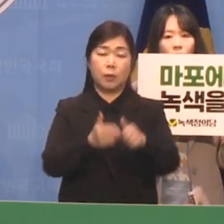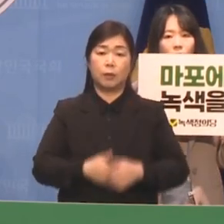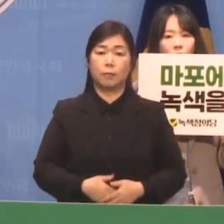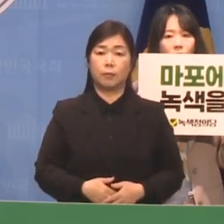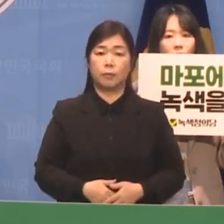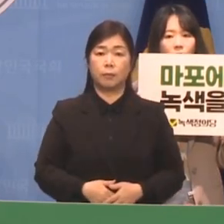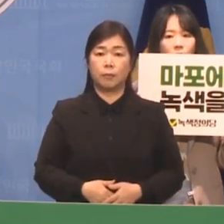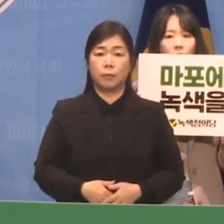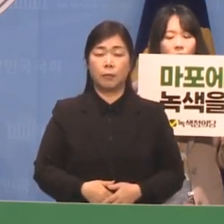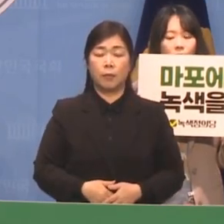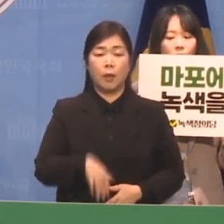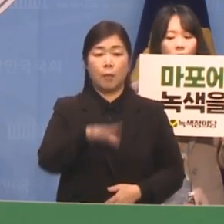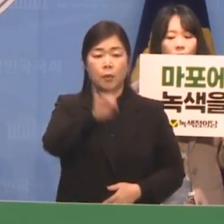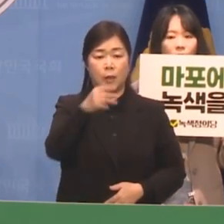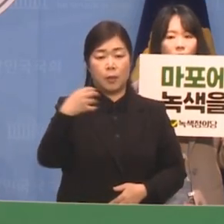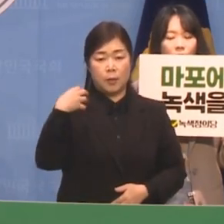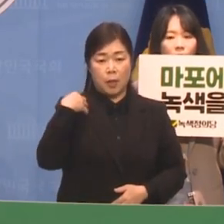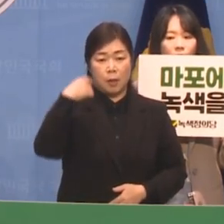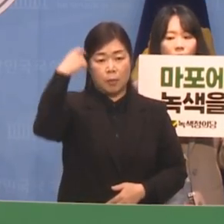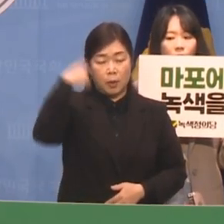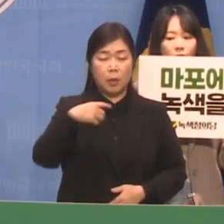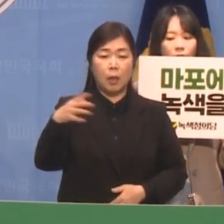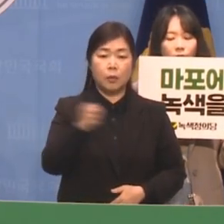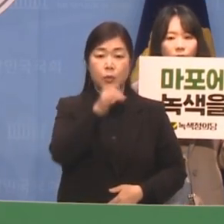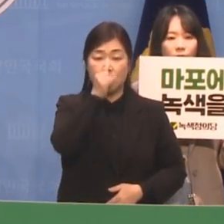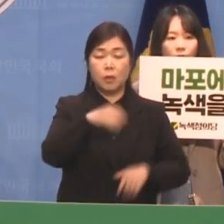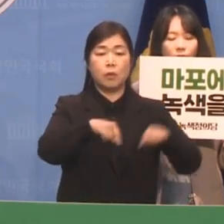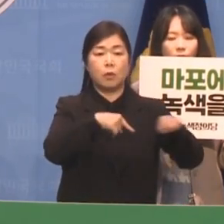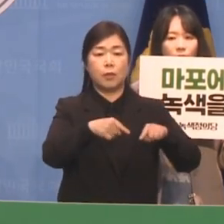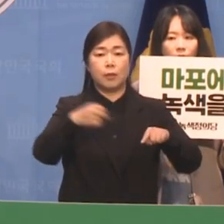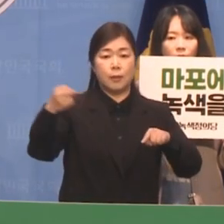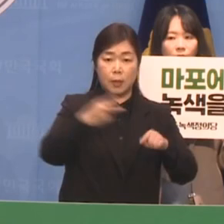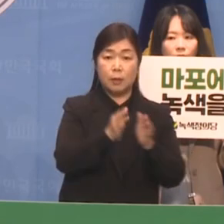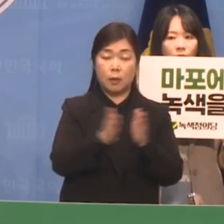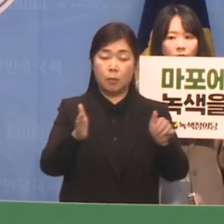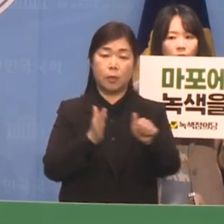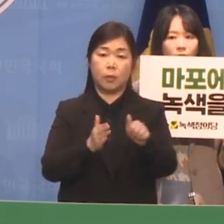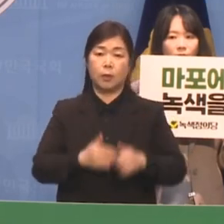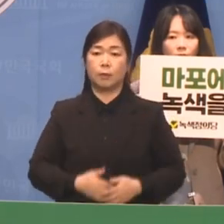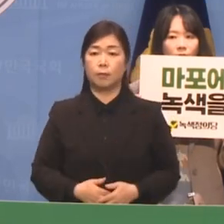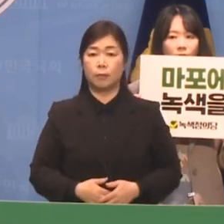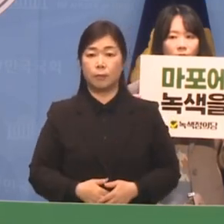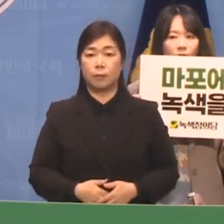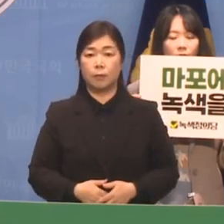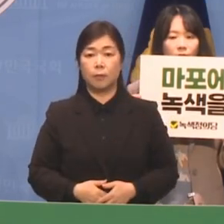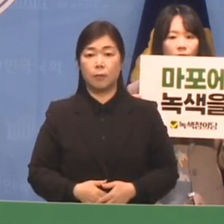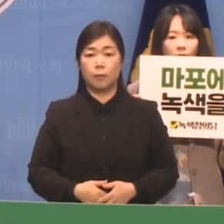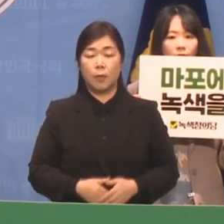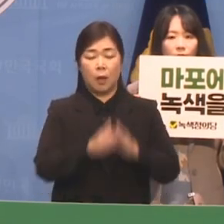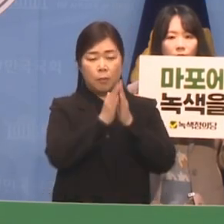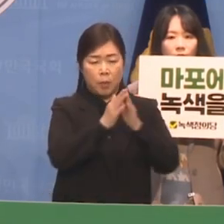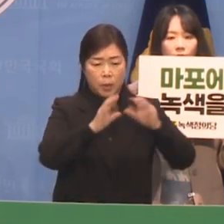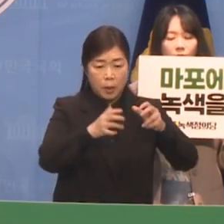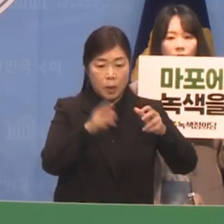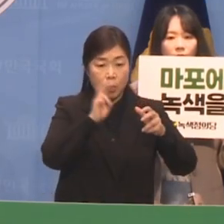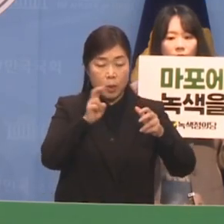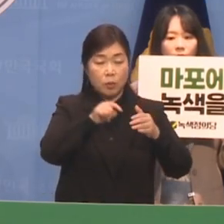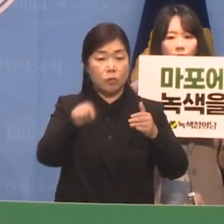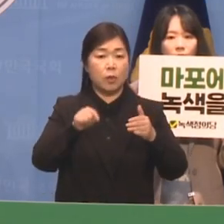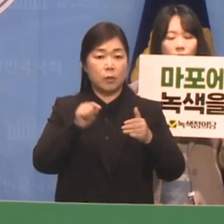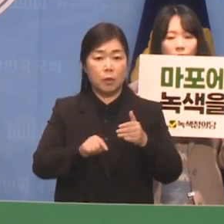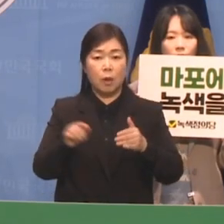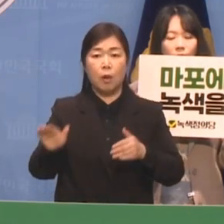그곳에서부터 오늘을 책임지는 정치를 다시 시작해야 합니다. 미얀마의 민중가요 중